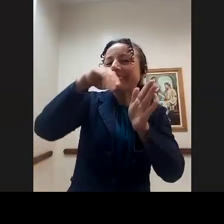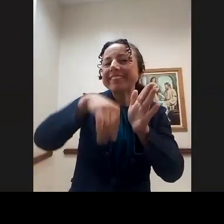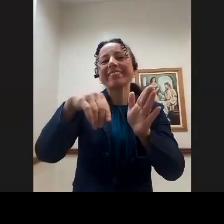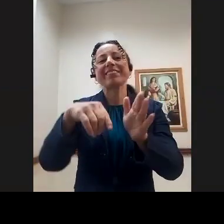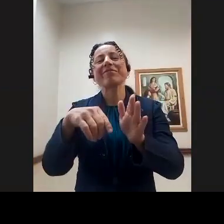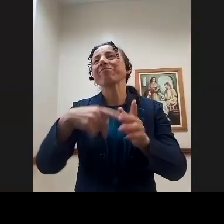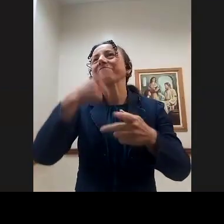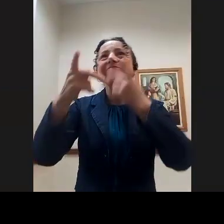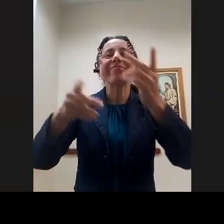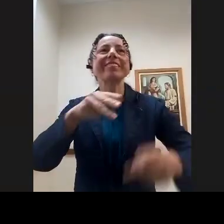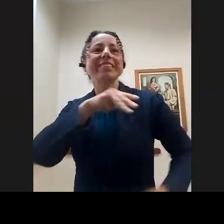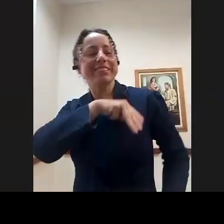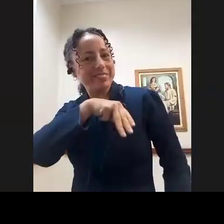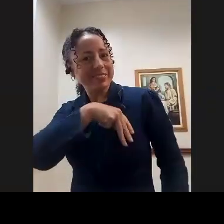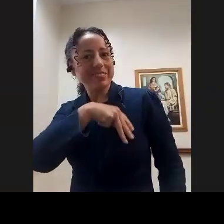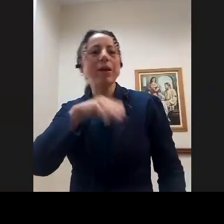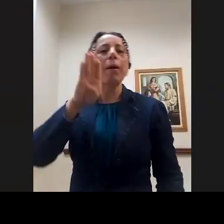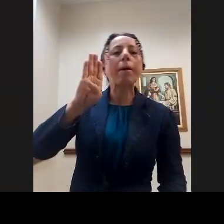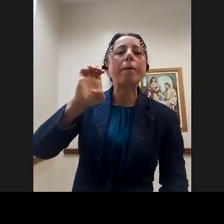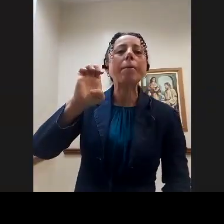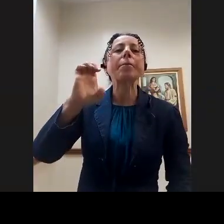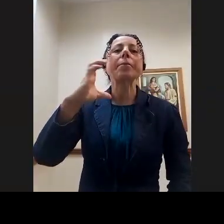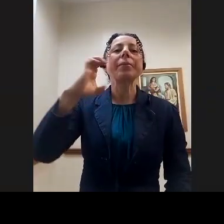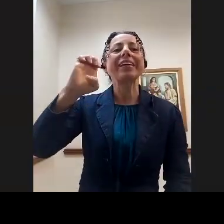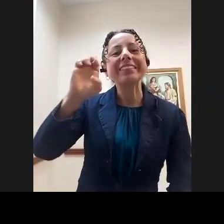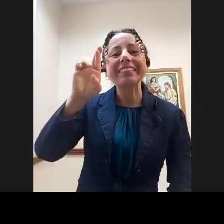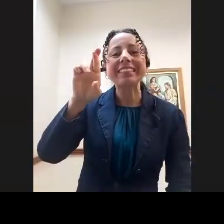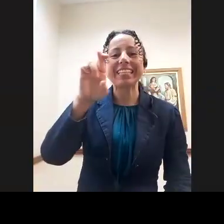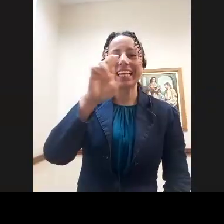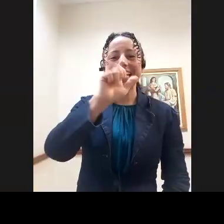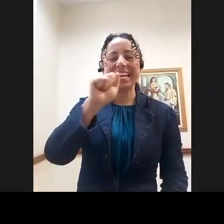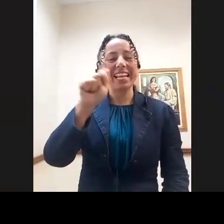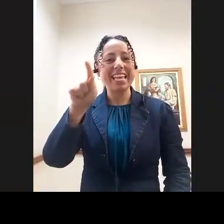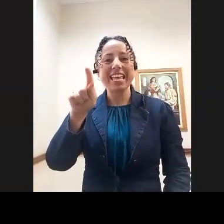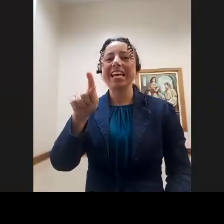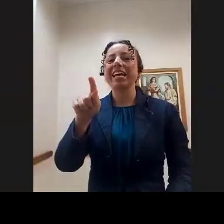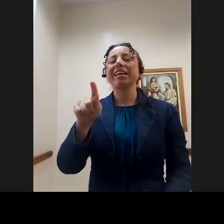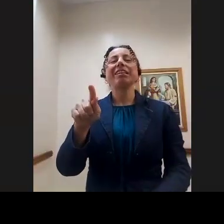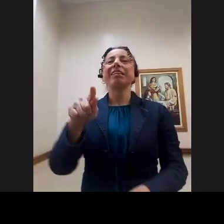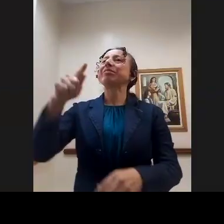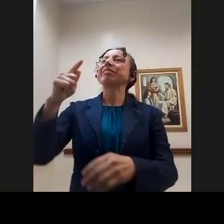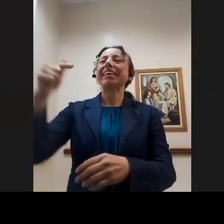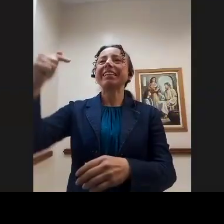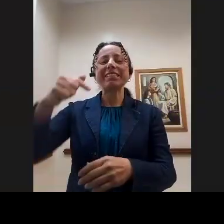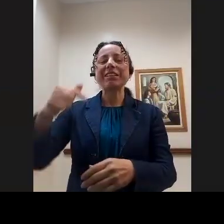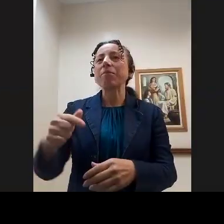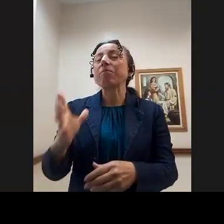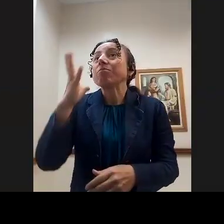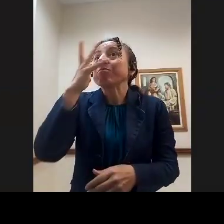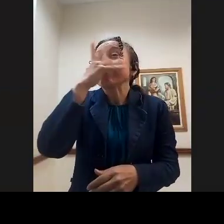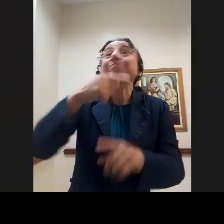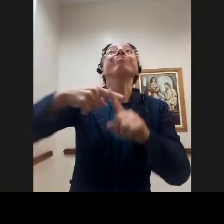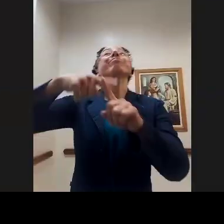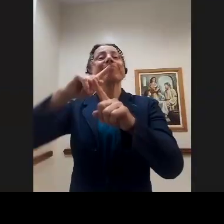missão, ela está cada vez mais linda e trabalhando muito. Agora no terceiro mês,